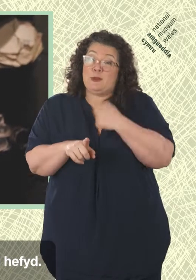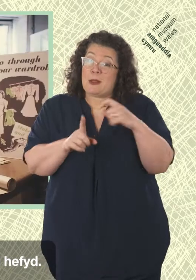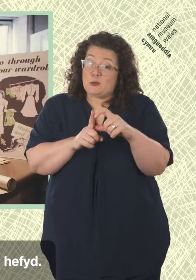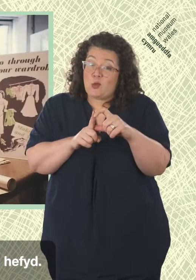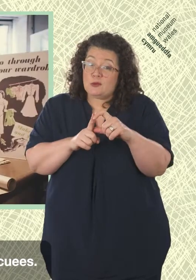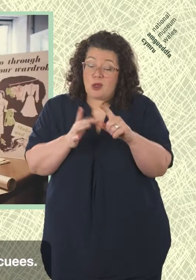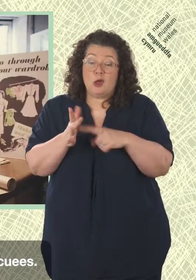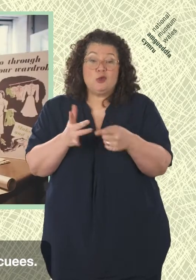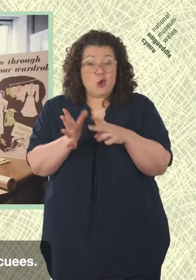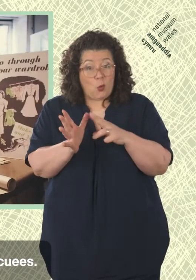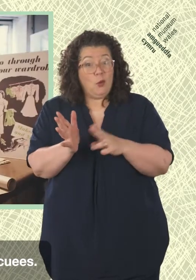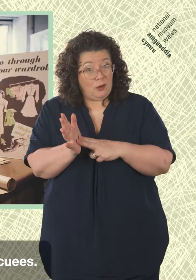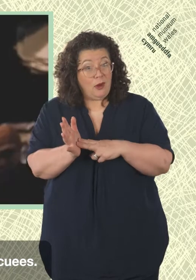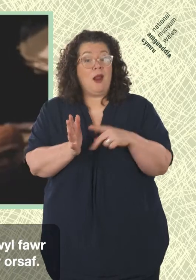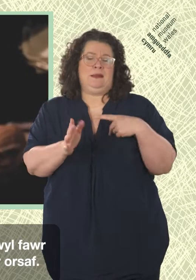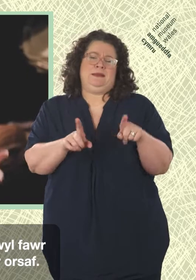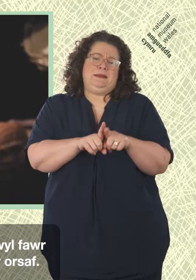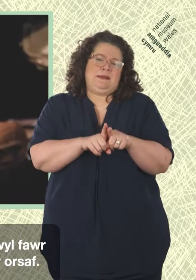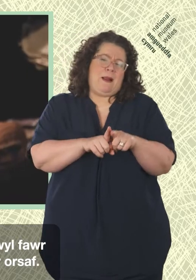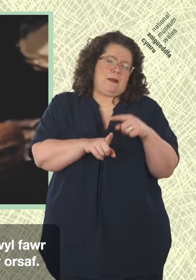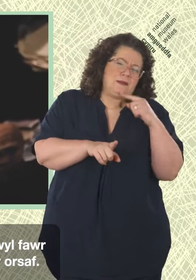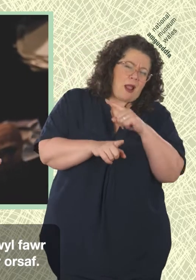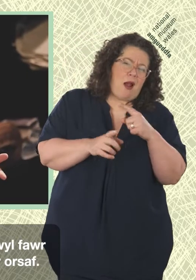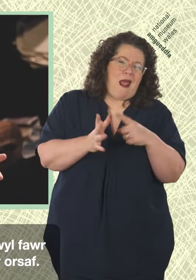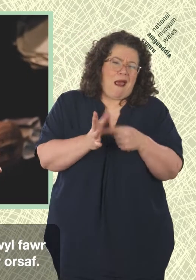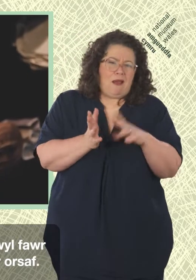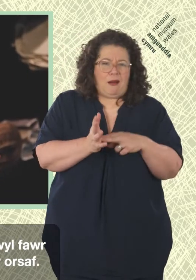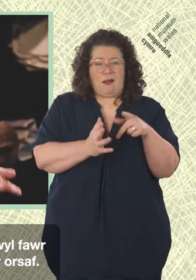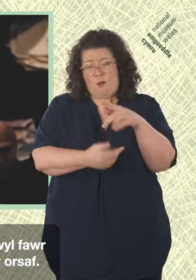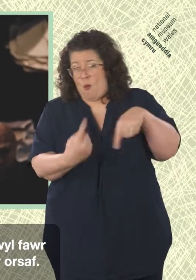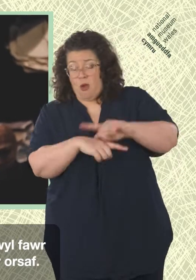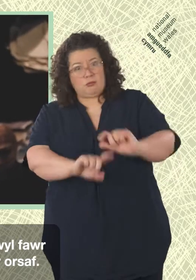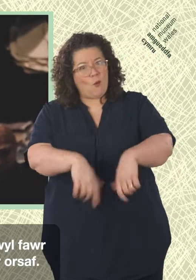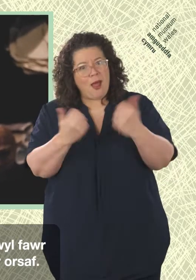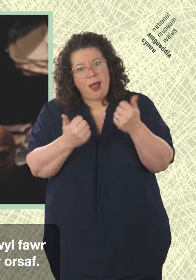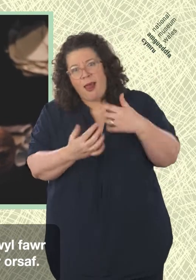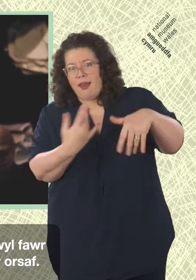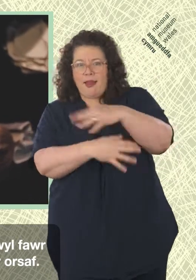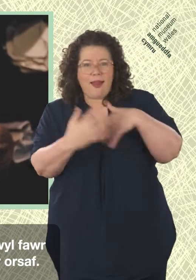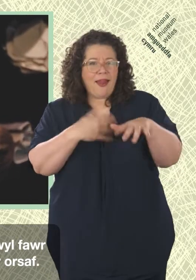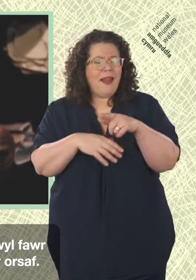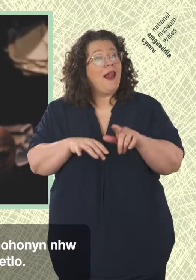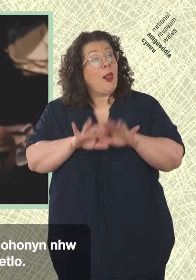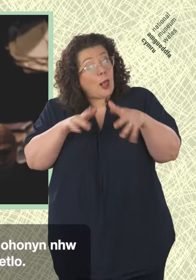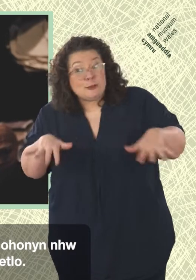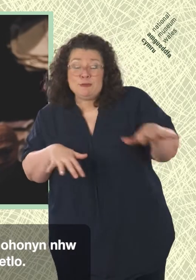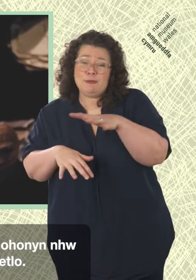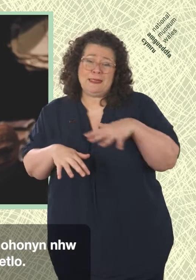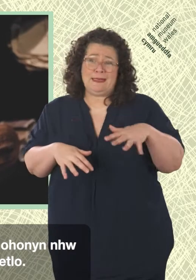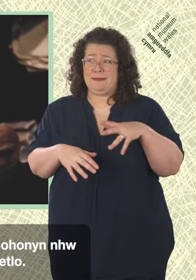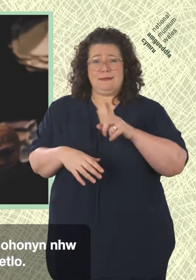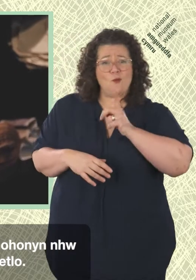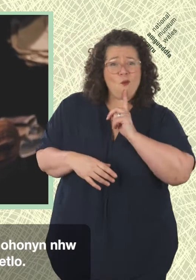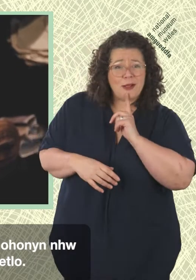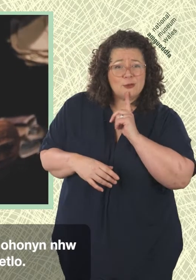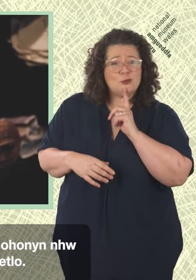hefyd. Wel, treni yr evacuees. Maen nhw'n chwifio i'r hwyl fawr i mamau nhw ar yr orsaf. Mae Mary'n gweud bod lot o